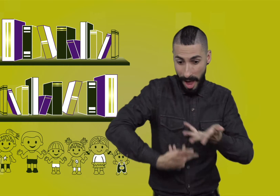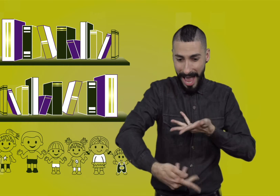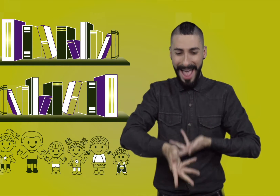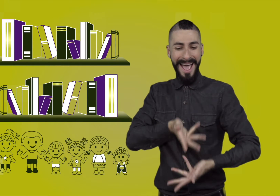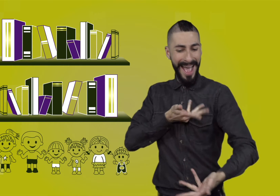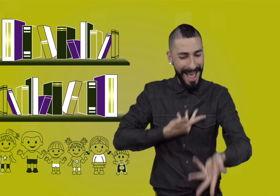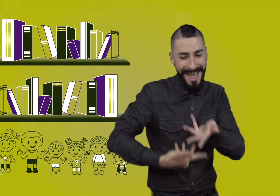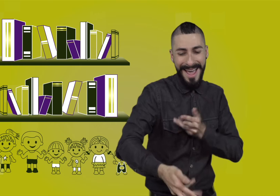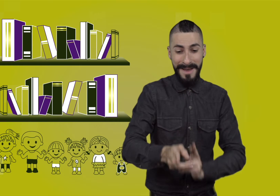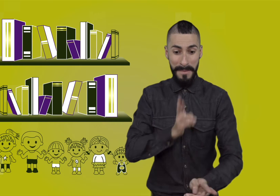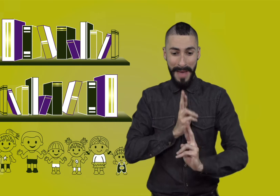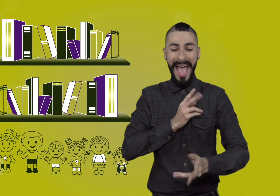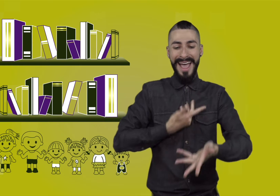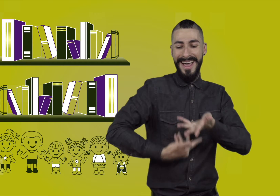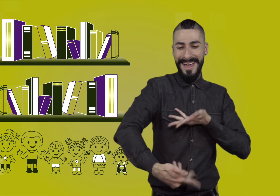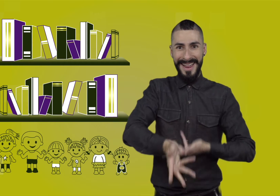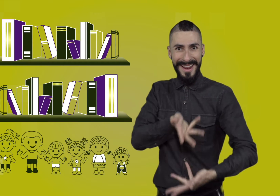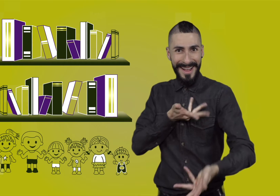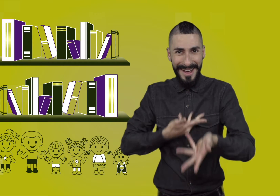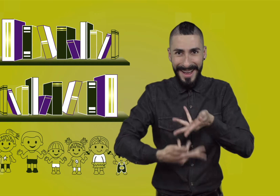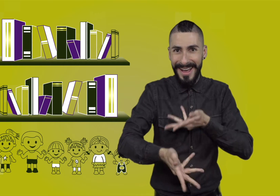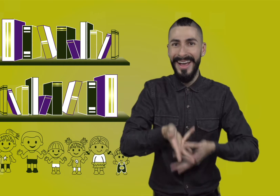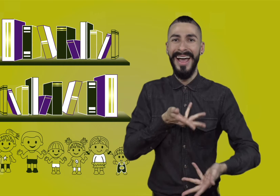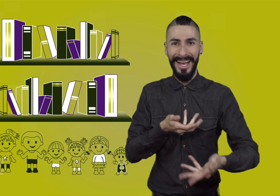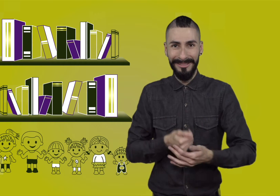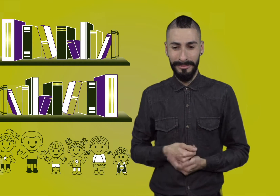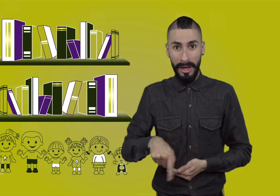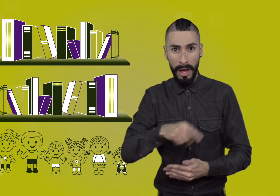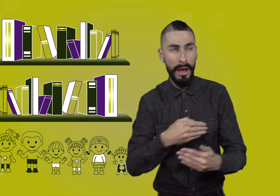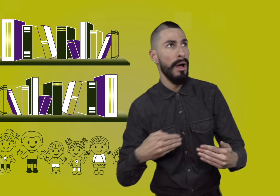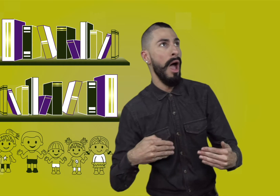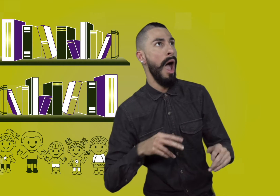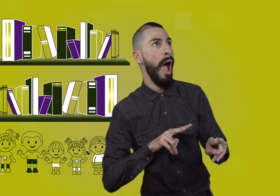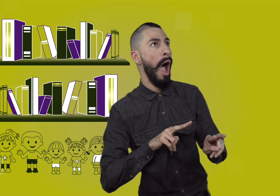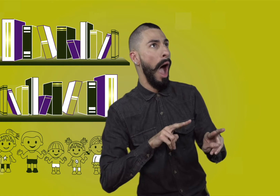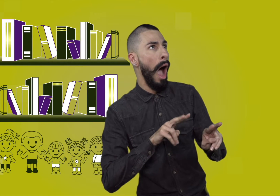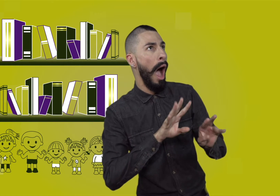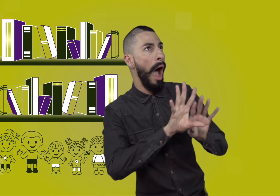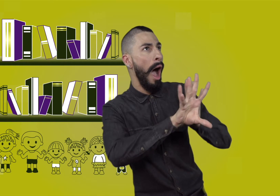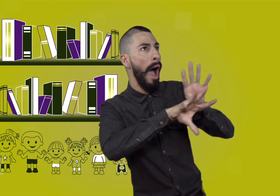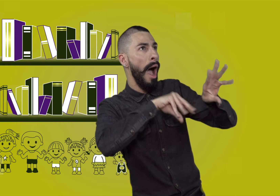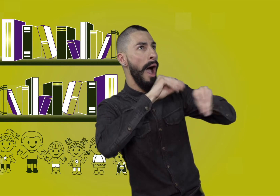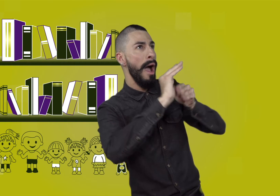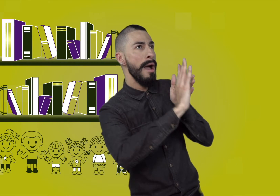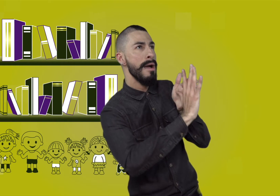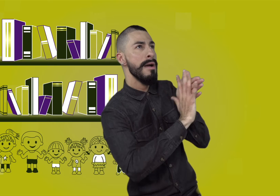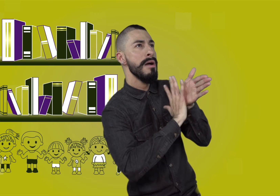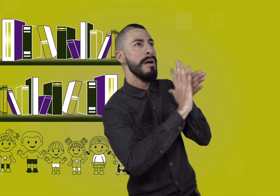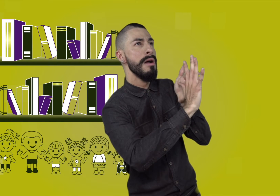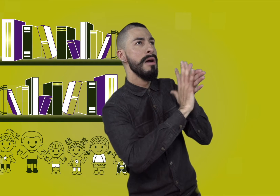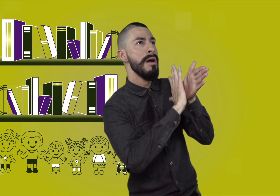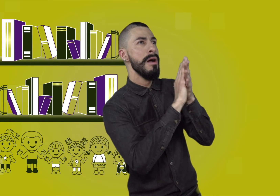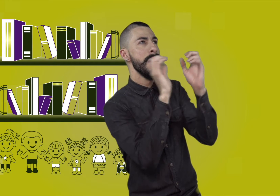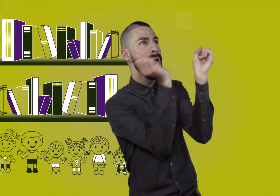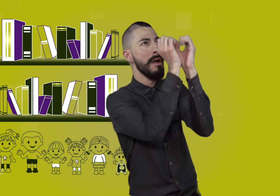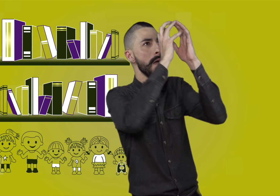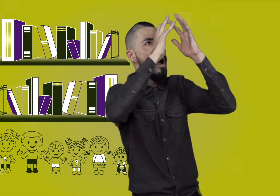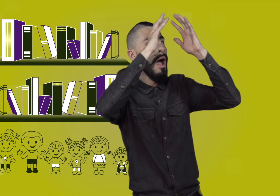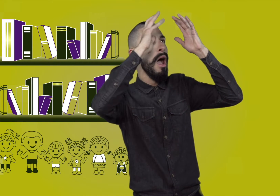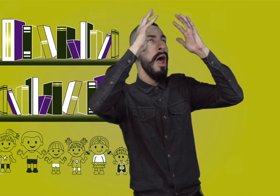conversar, entre otras. De esta manera, los niños podrán imaginar las situaciones leídas, así como desarrollar el rol